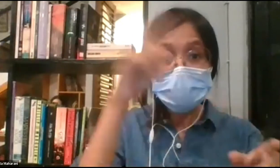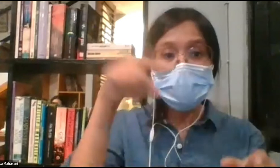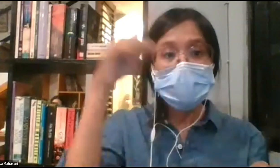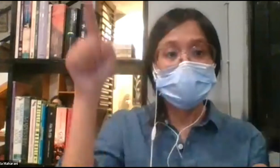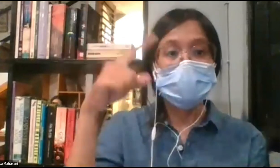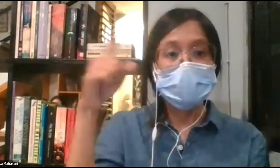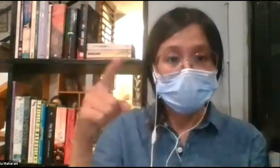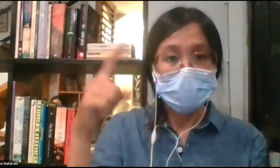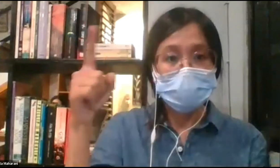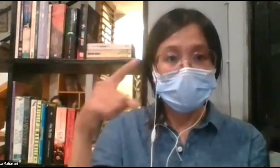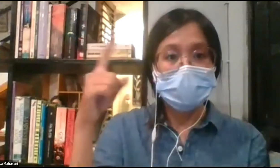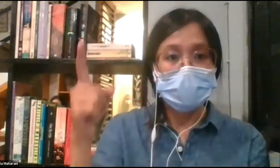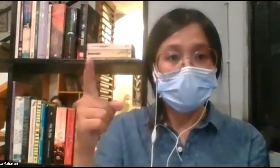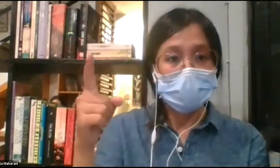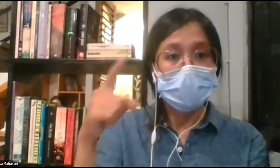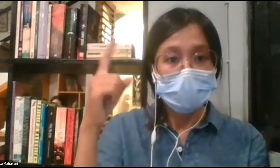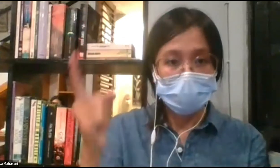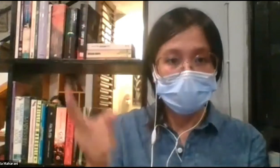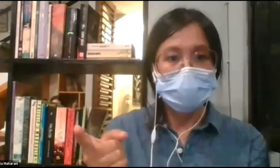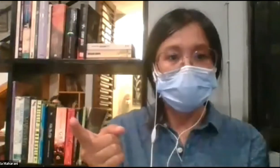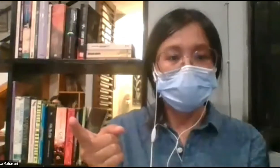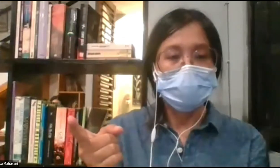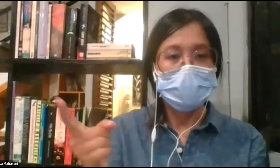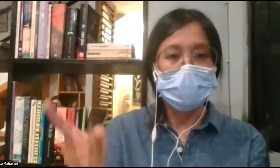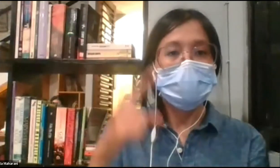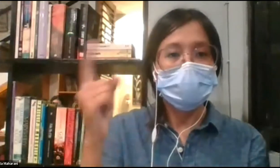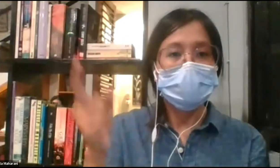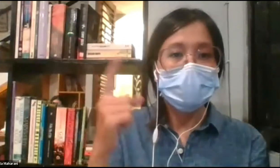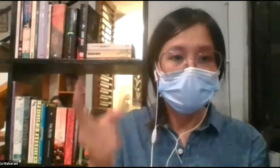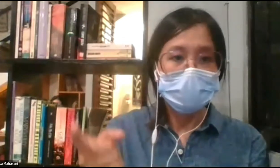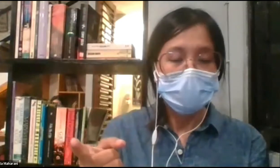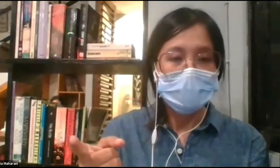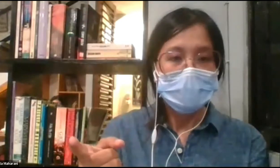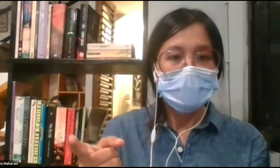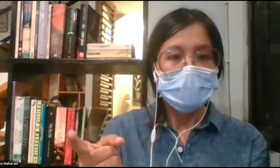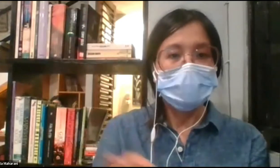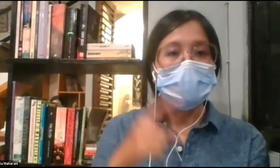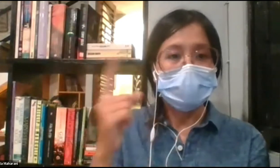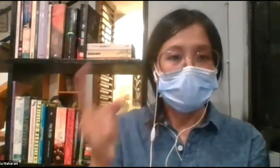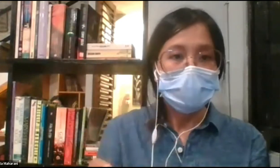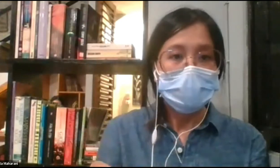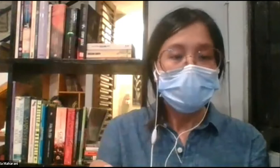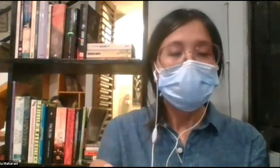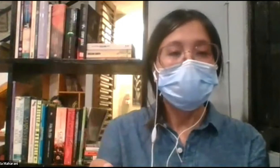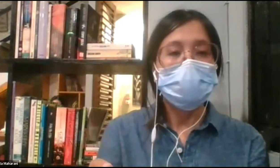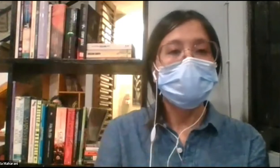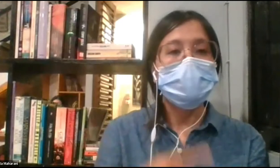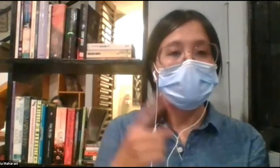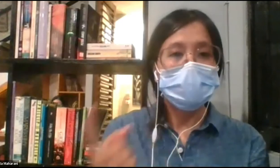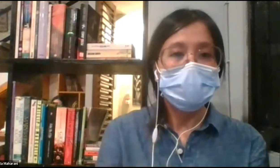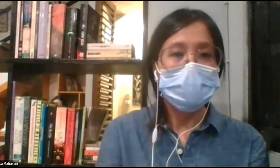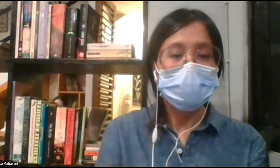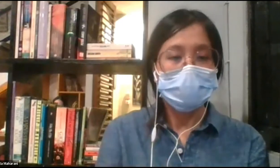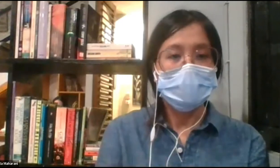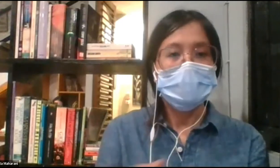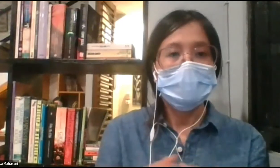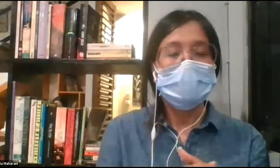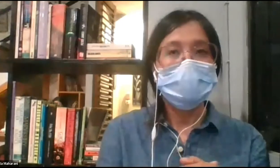itu kan kemudian dibuktikan dengan pertanyaan atau angle tadi itu. Kemudian kita datang ke sana,